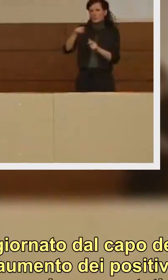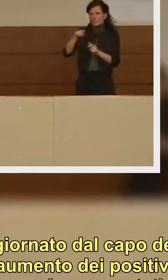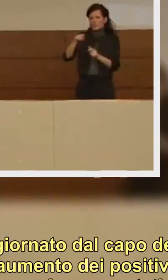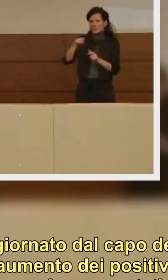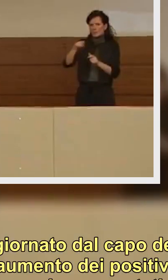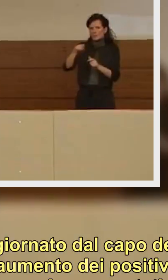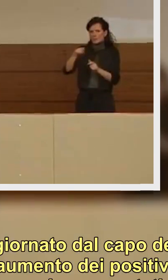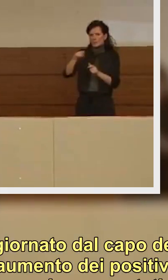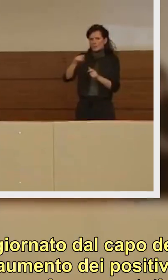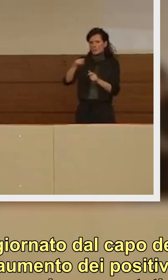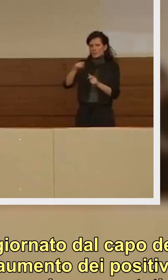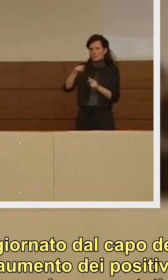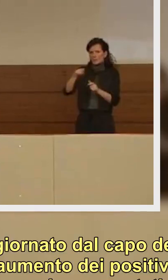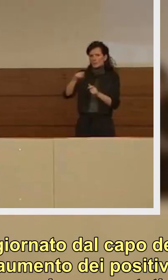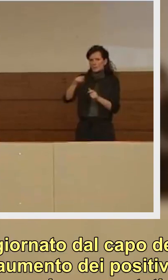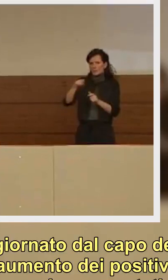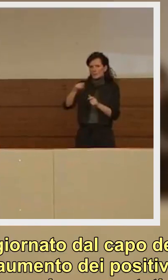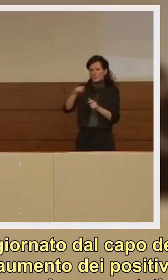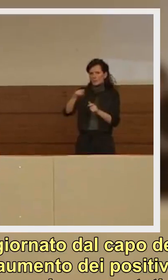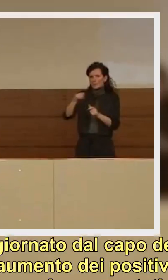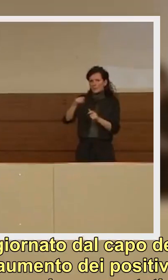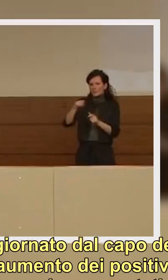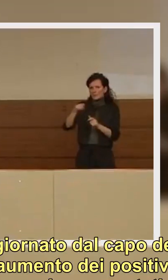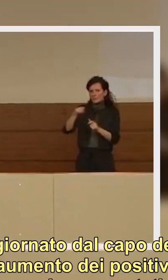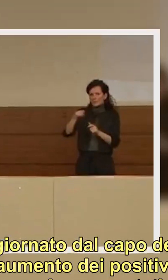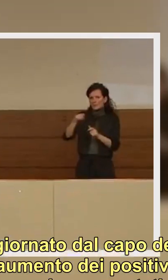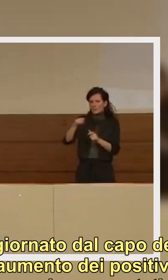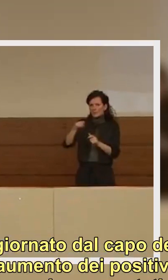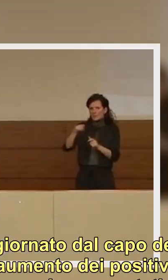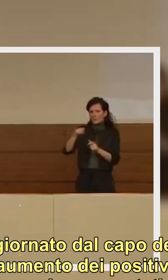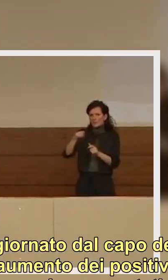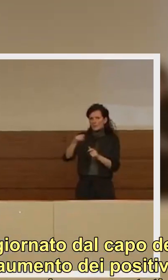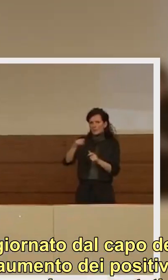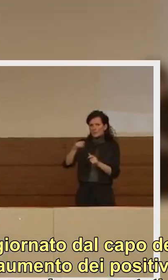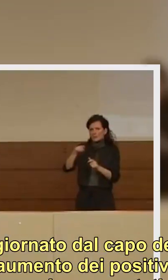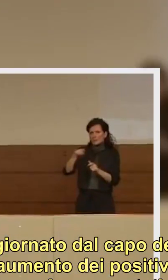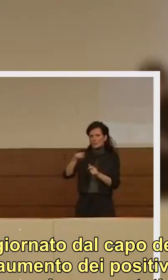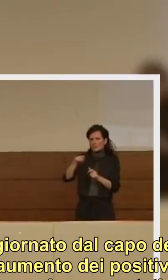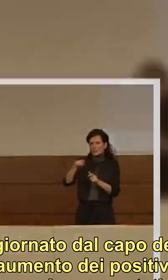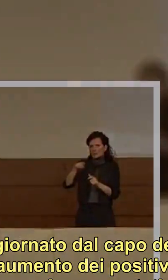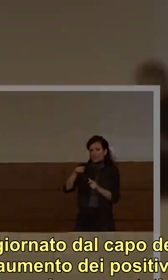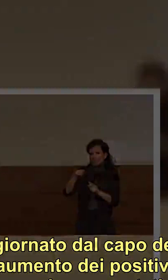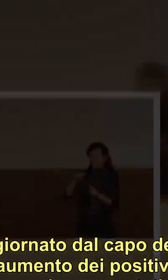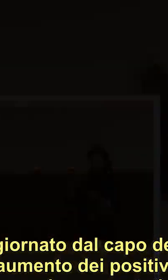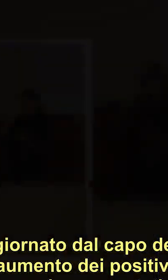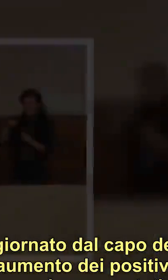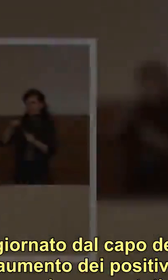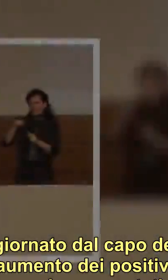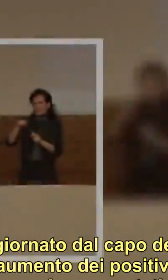I dati del nuovo bollettino aggiornato dal capo della Protezione Civile parlano di un aumento dei positivi pari a